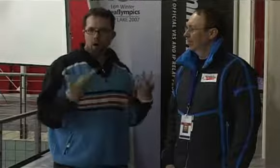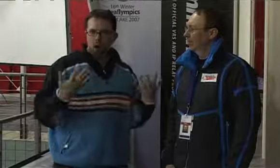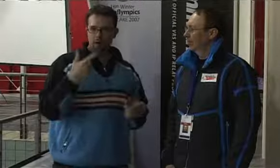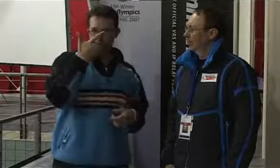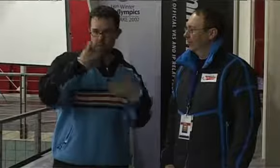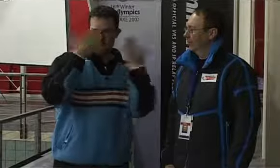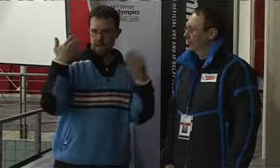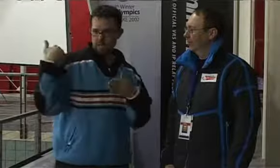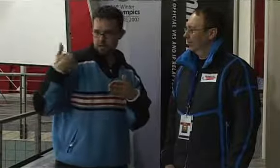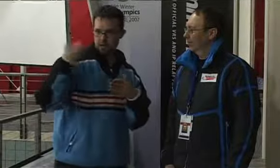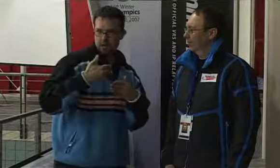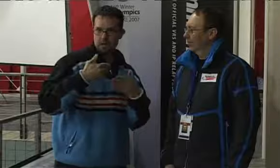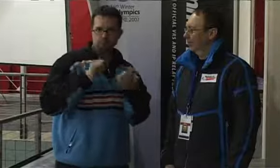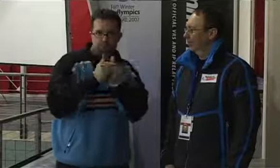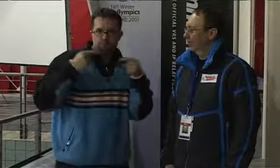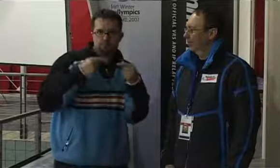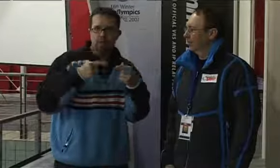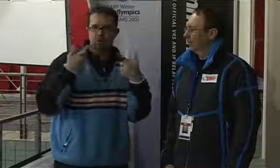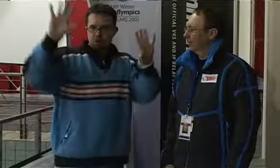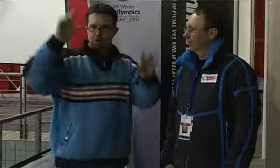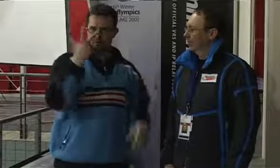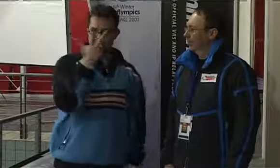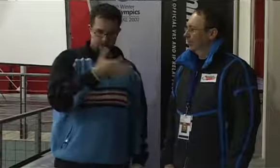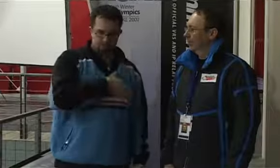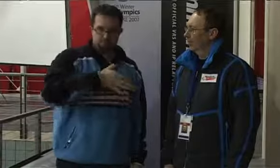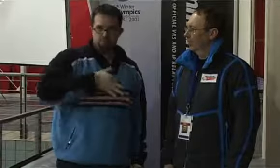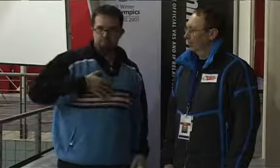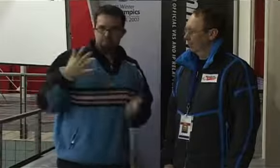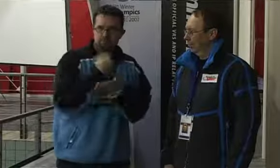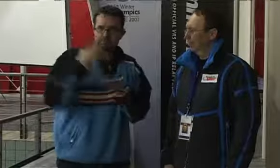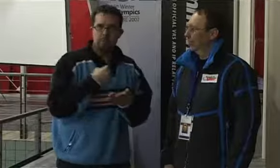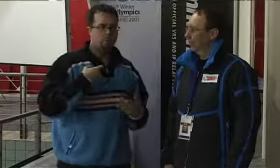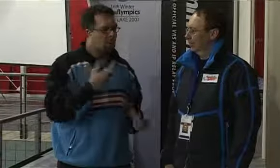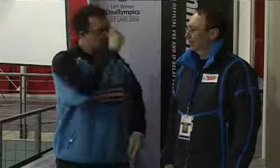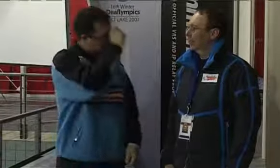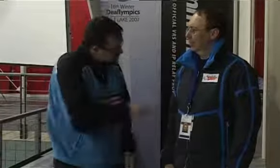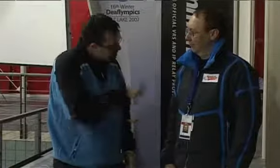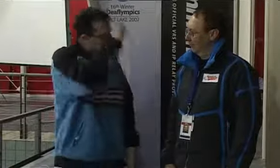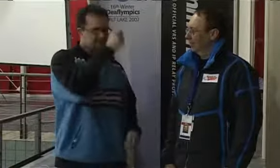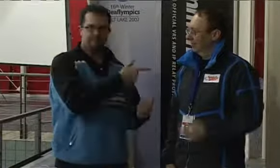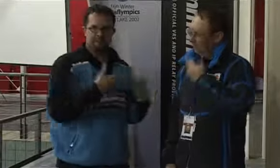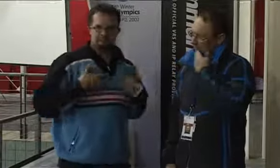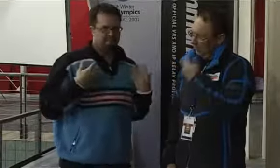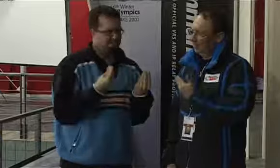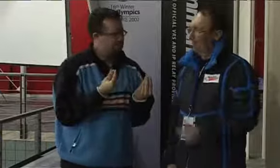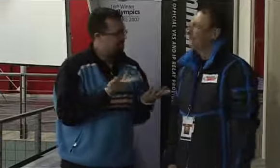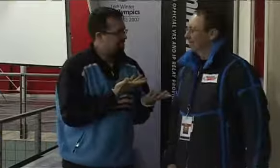Skiteam. Und jetzt innerhalb dieser zwei Tage hat dein Team bereits drei Medaillen geholt. Das ist ein